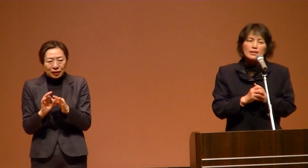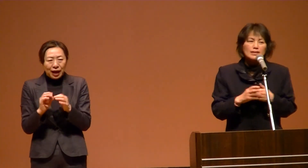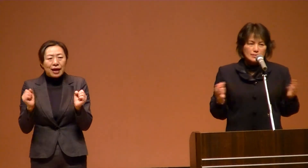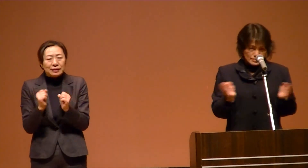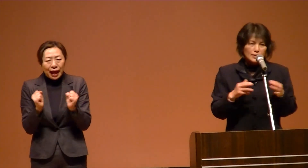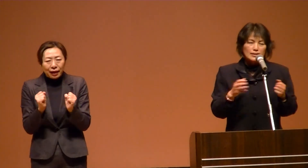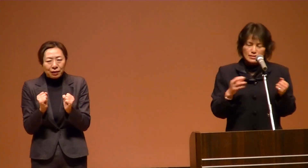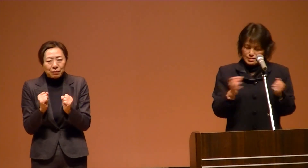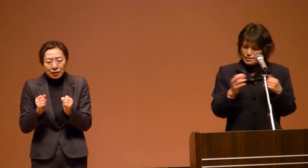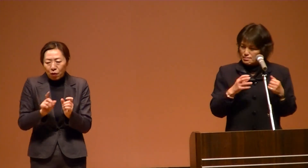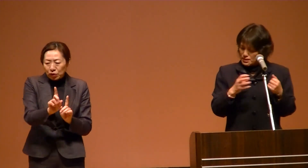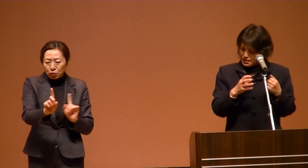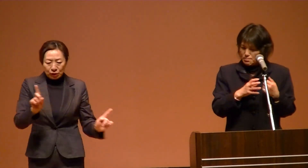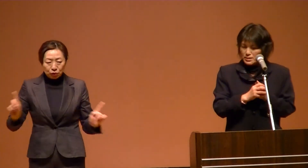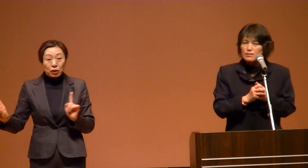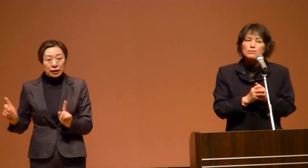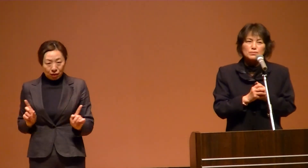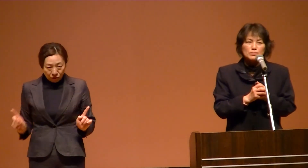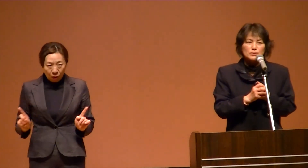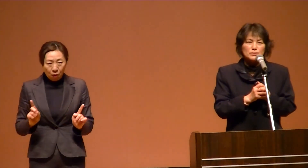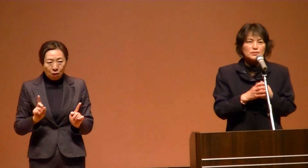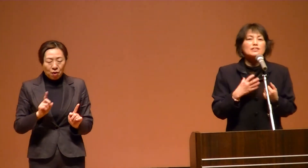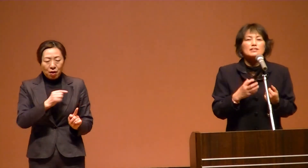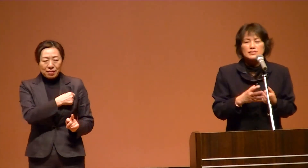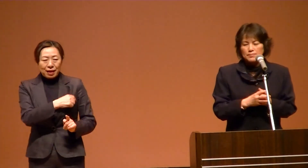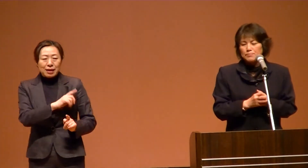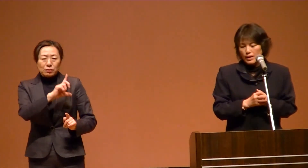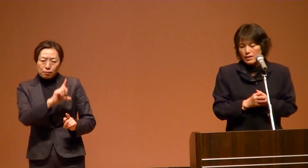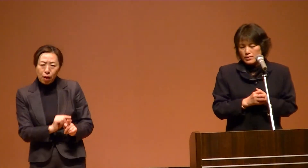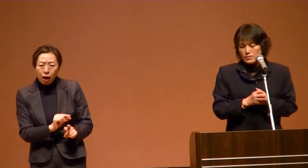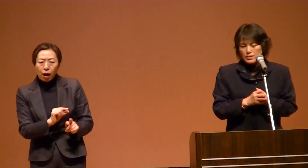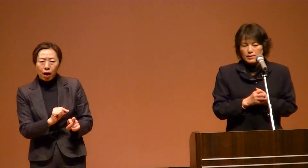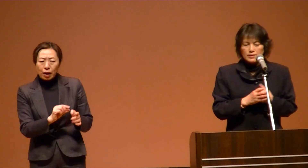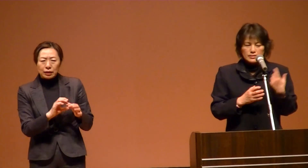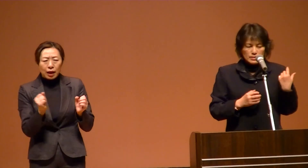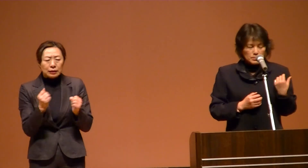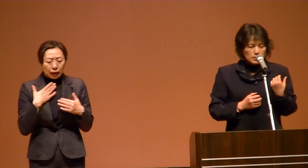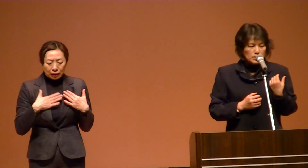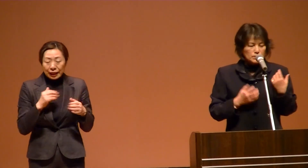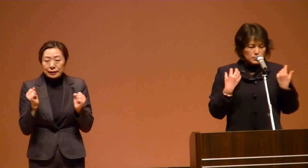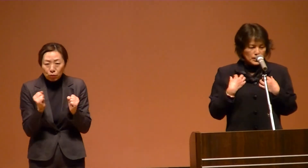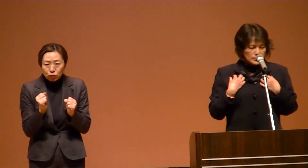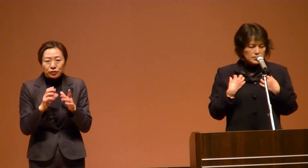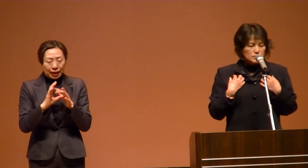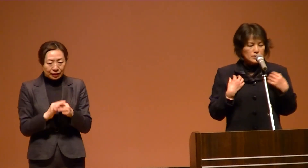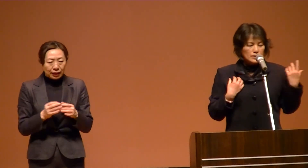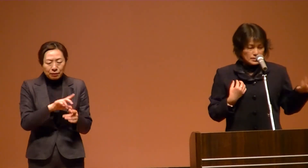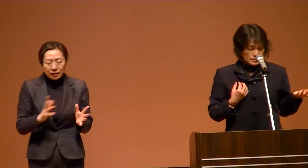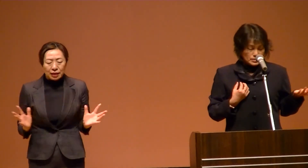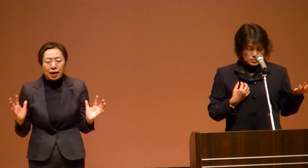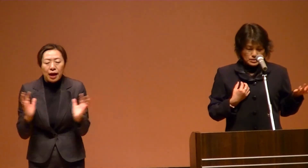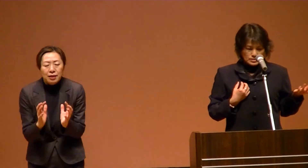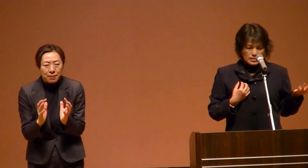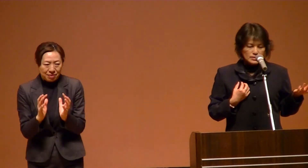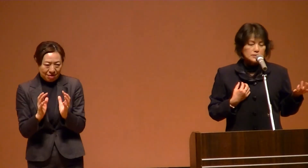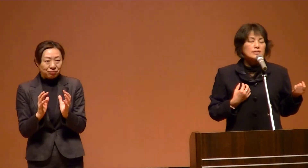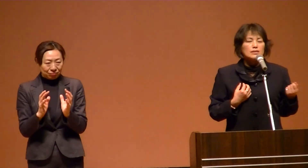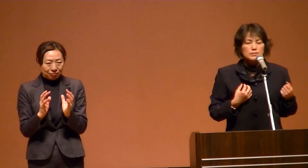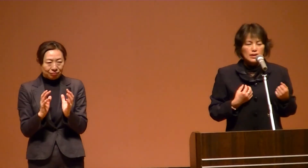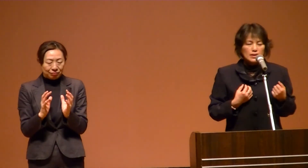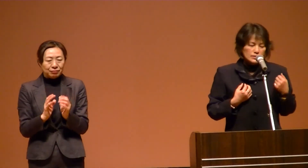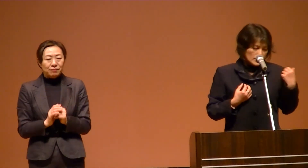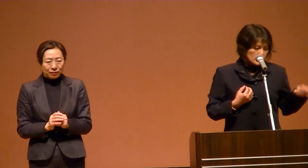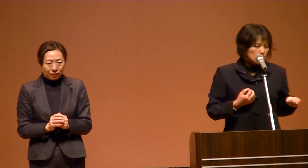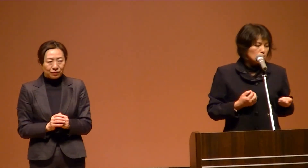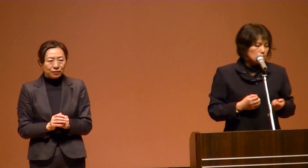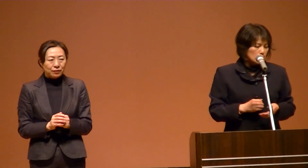われるから固まってみたいなことを言ってたんですね。それでたまたま床屋してるので院長先生知ってた